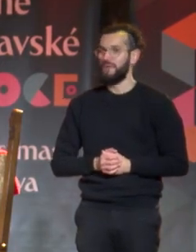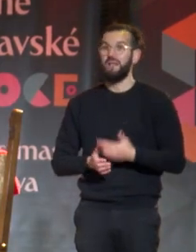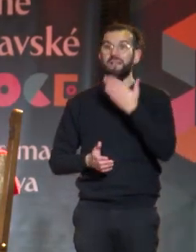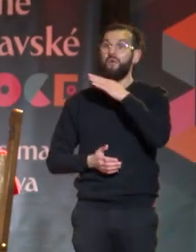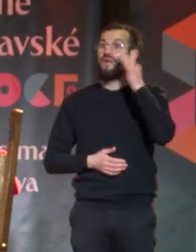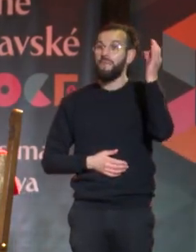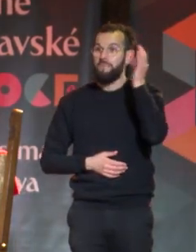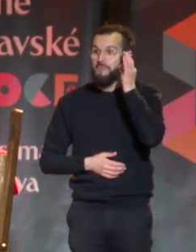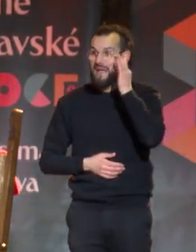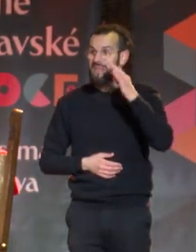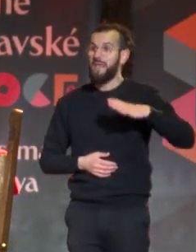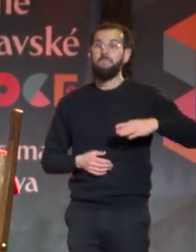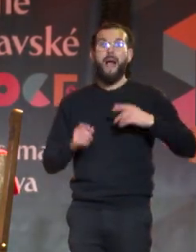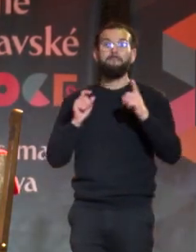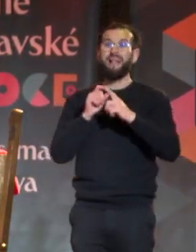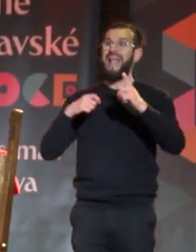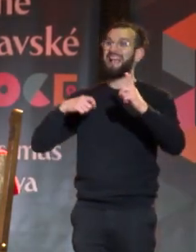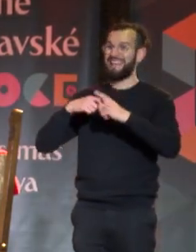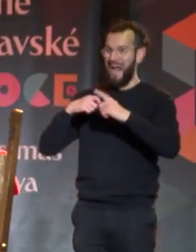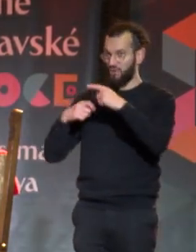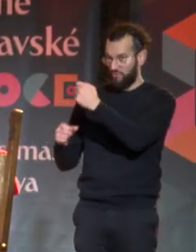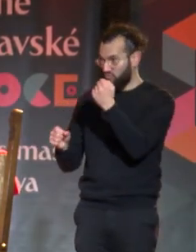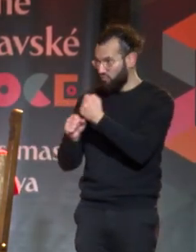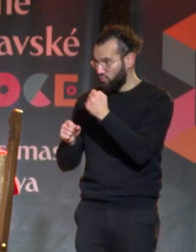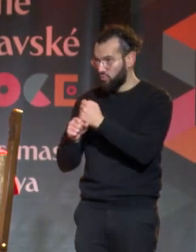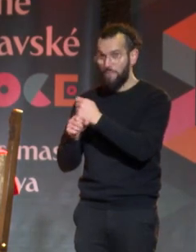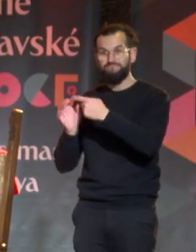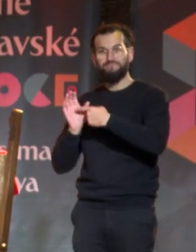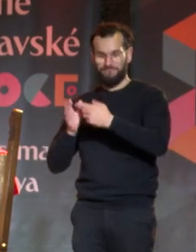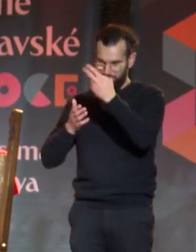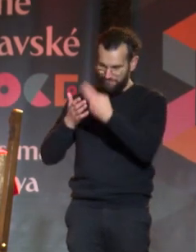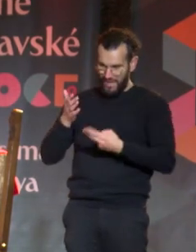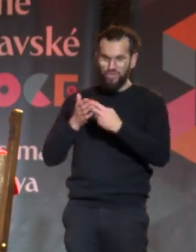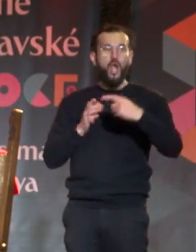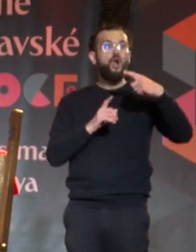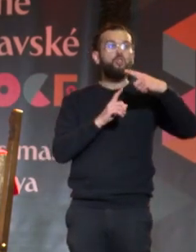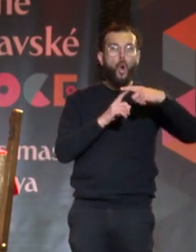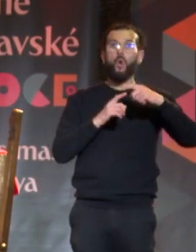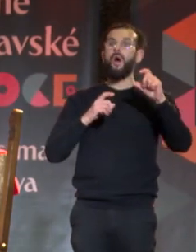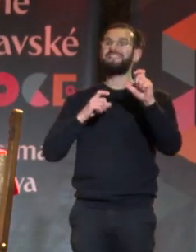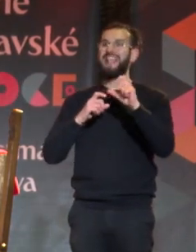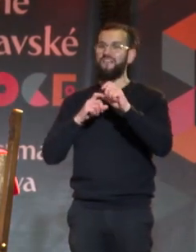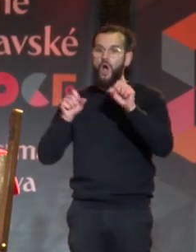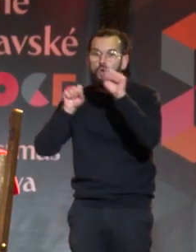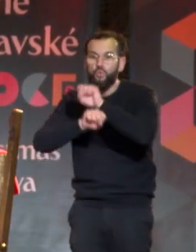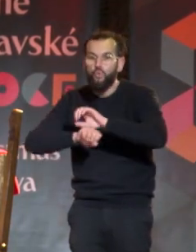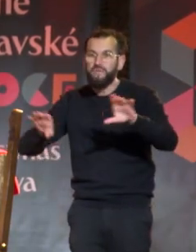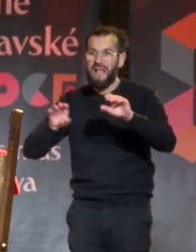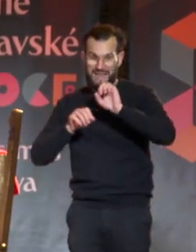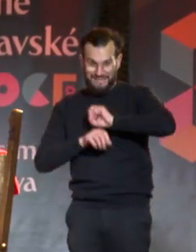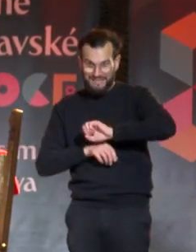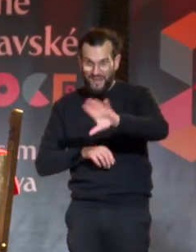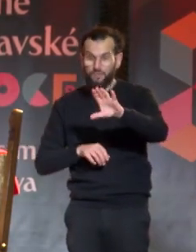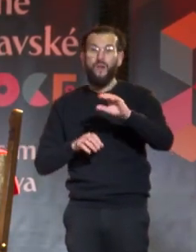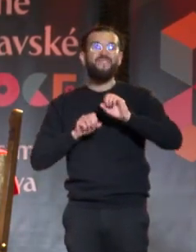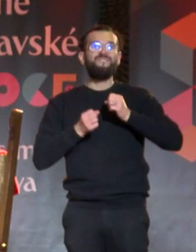Ďakujeme pekne pánovi Petrovi Krajčovičovi za túto ukážku z knihy Tonko, Slávka a kúzelné svetlo vydavateľstva